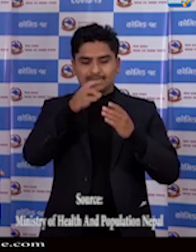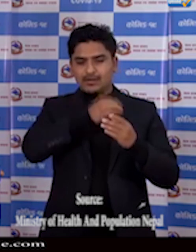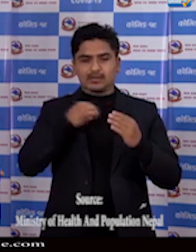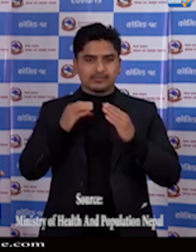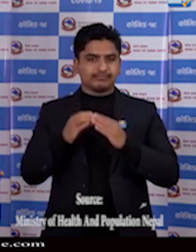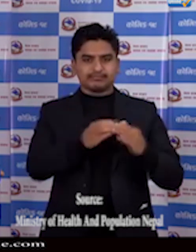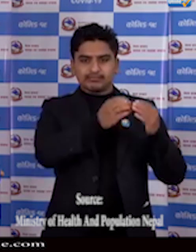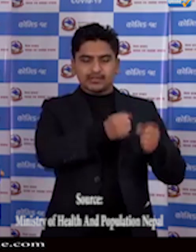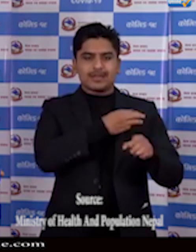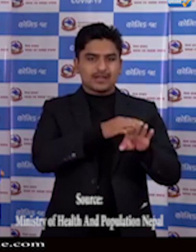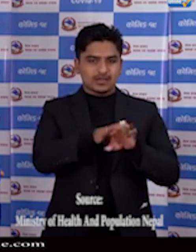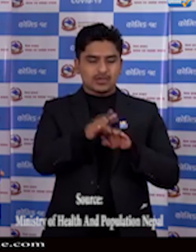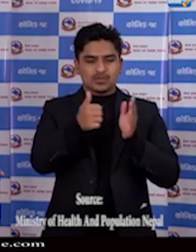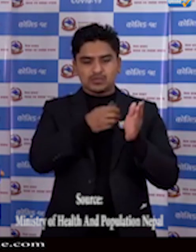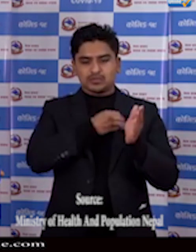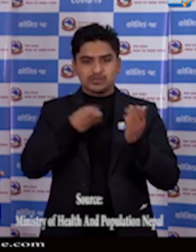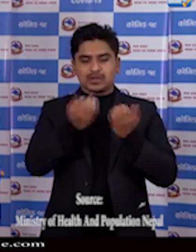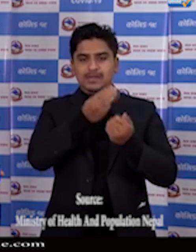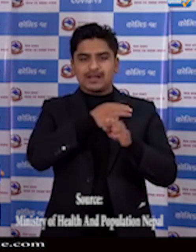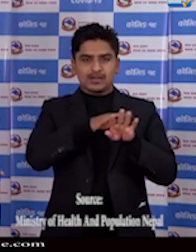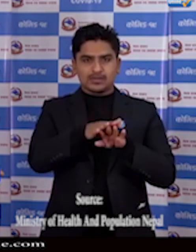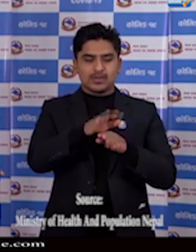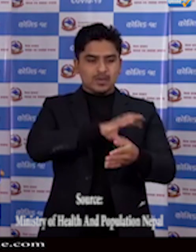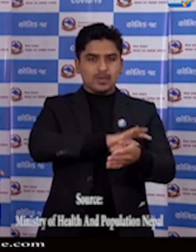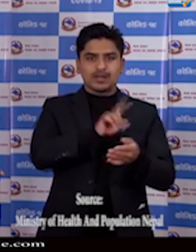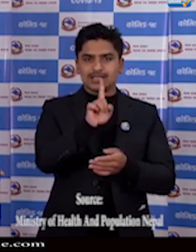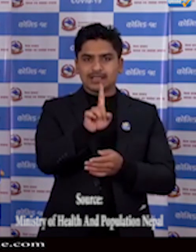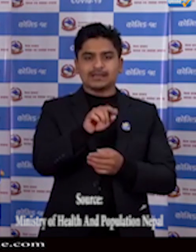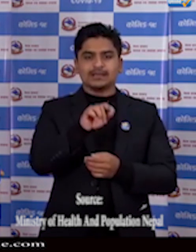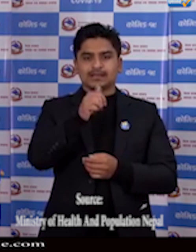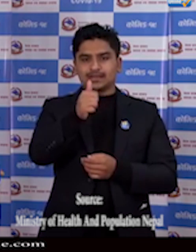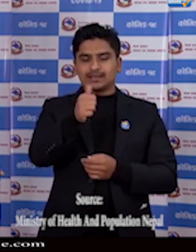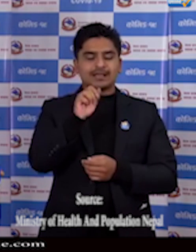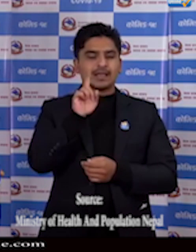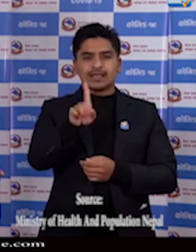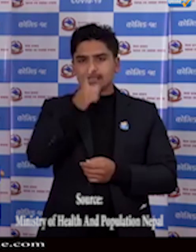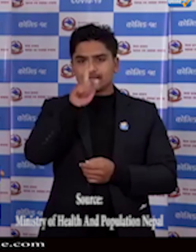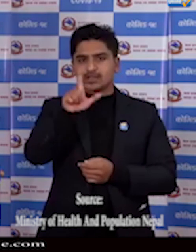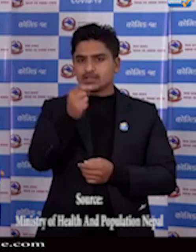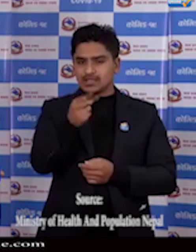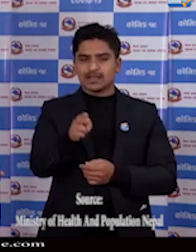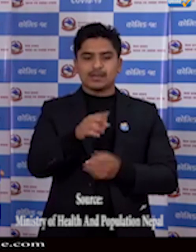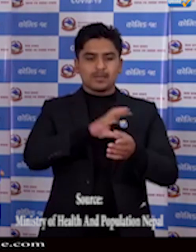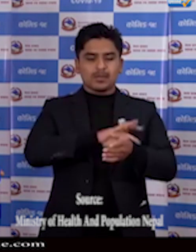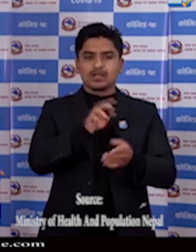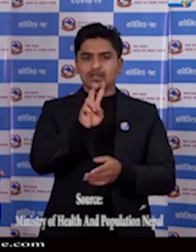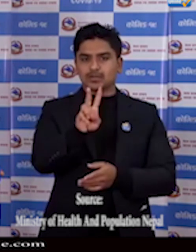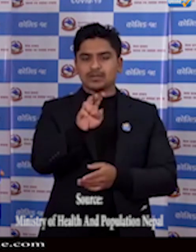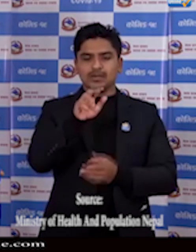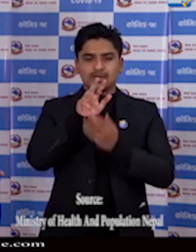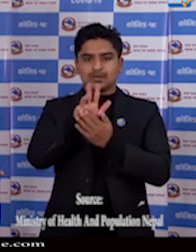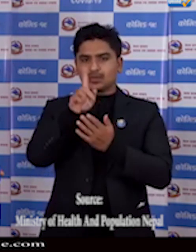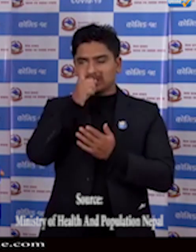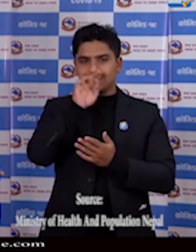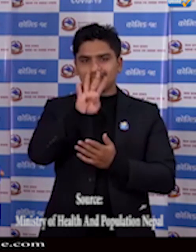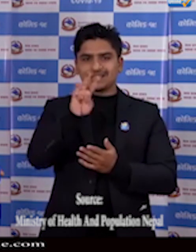सेन्टरहरूमा उपचारको लागि रहनुभएका सङ्क्रमितहरू प्रदेश नम्बर 1 170, प्रदेश नम्बर